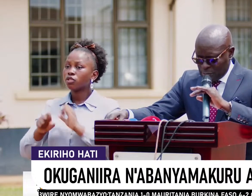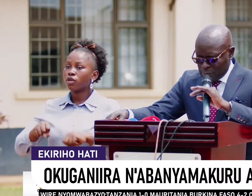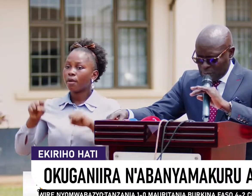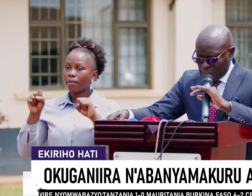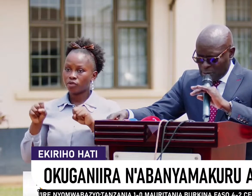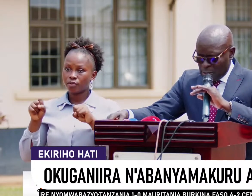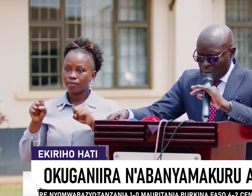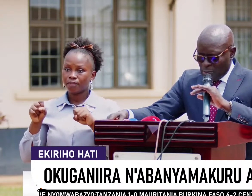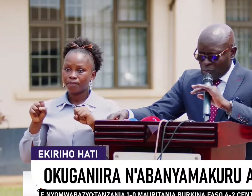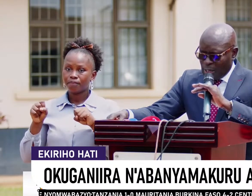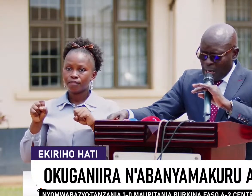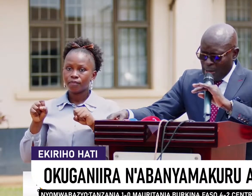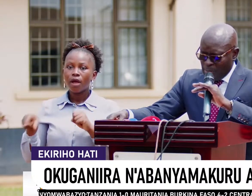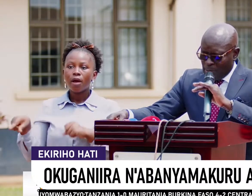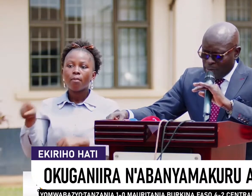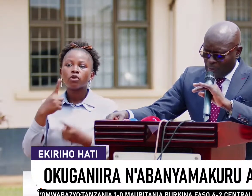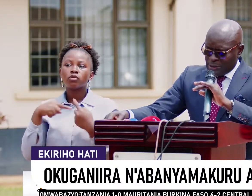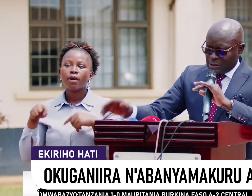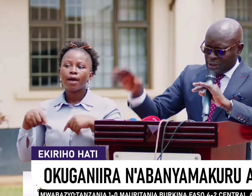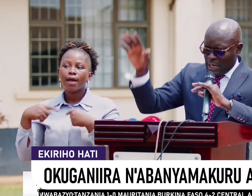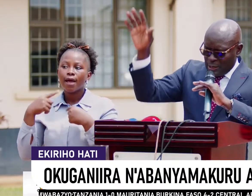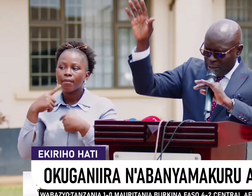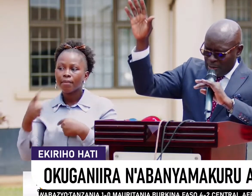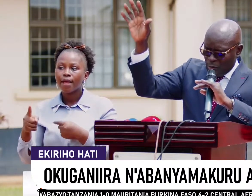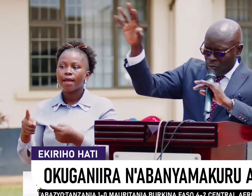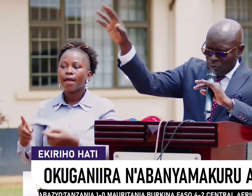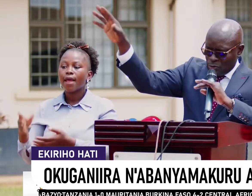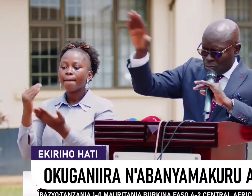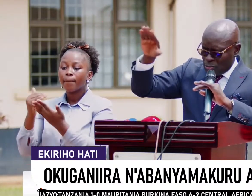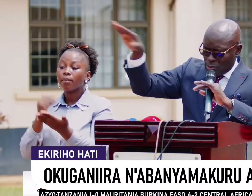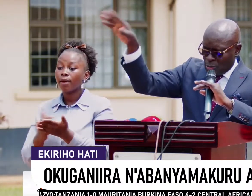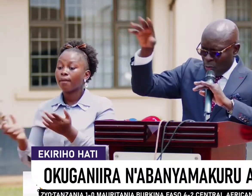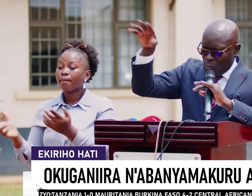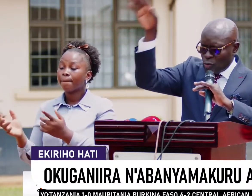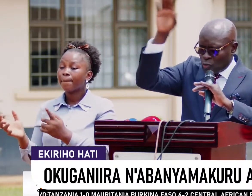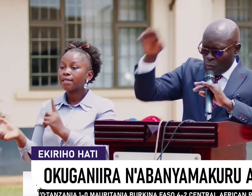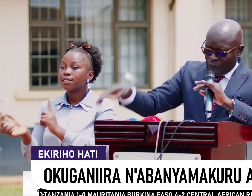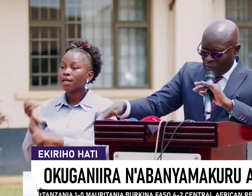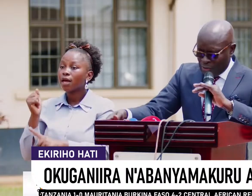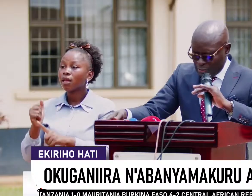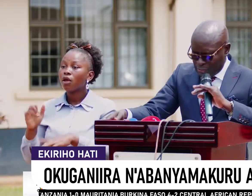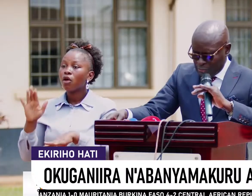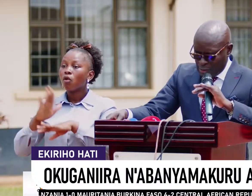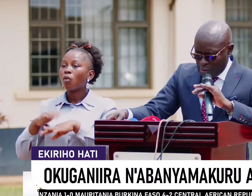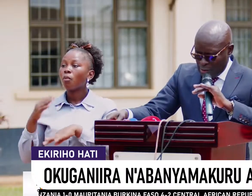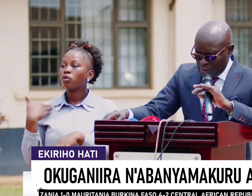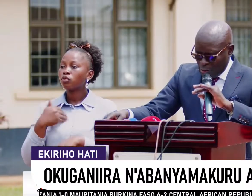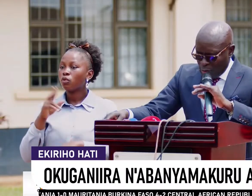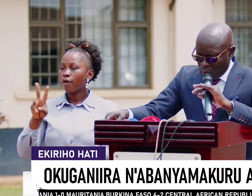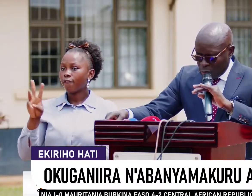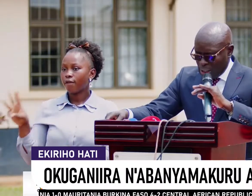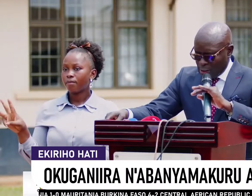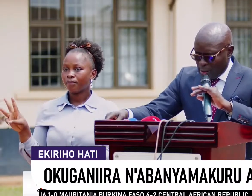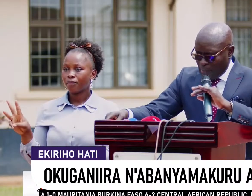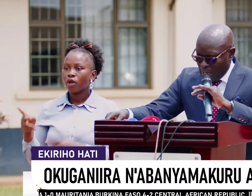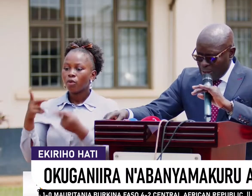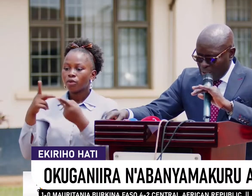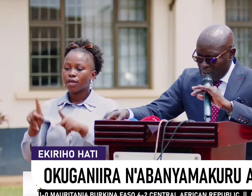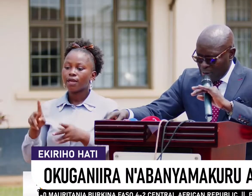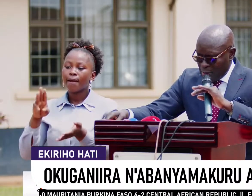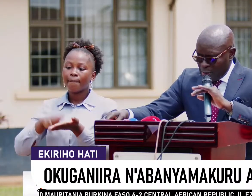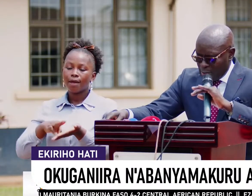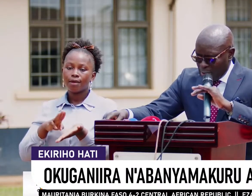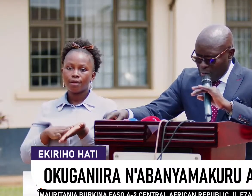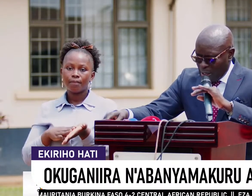chairperson bo tubagambye empapula bazisange ku mukutu gwaffe okutandika